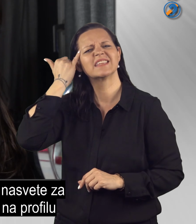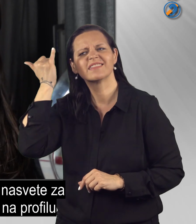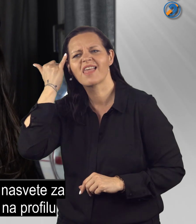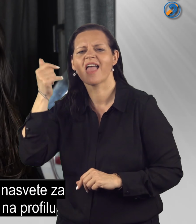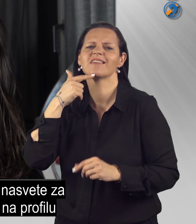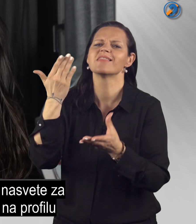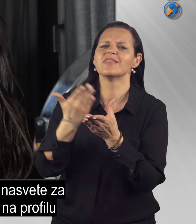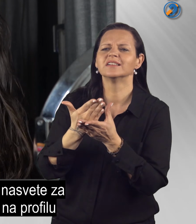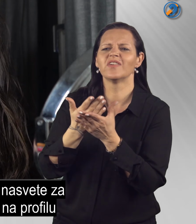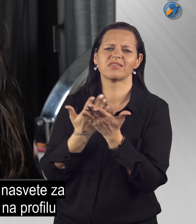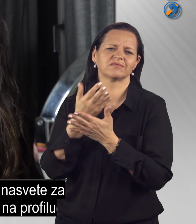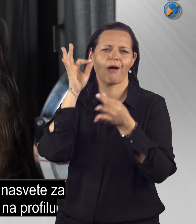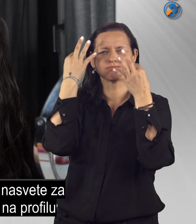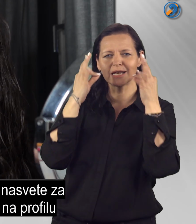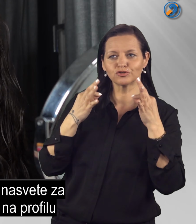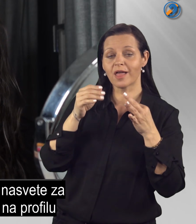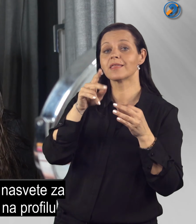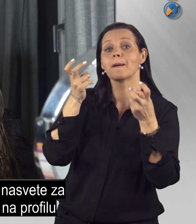Ideje in nasvete za ličenje poiščite na profilu